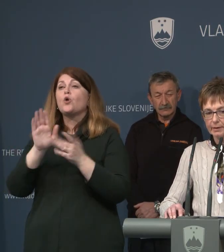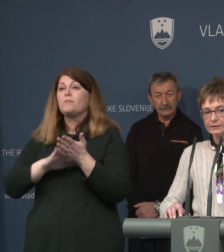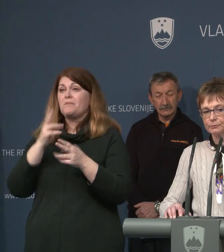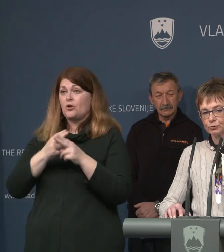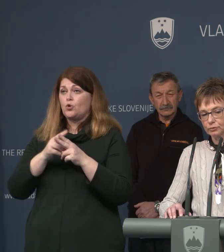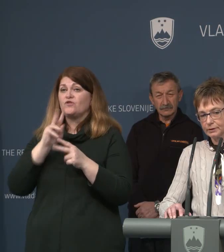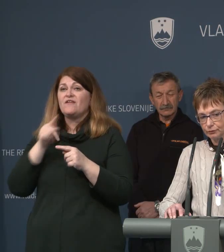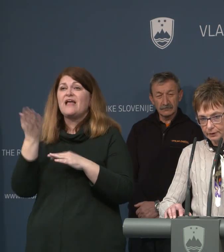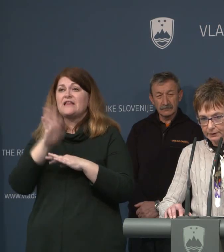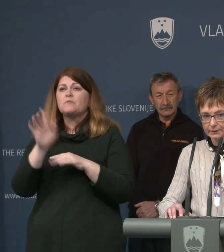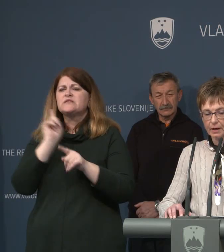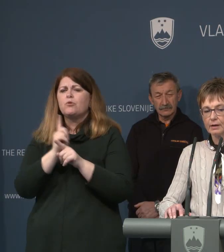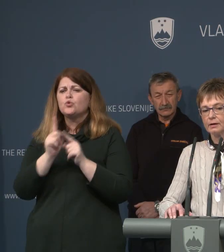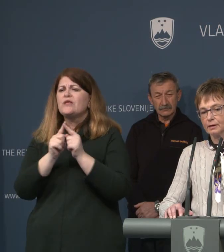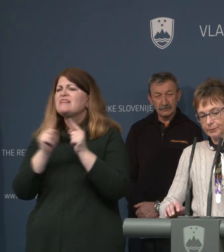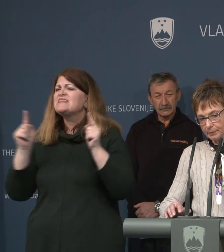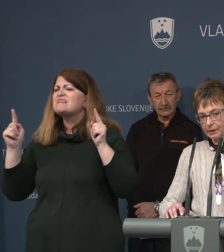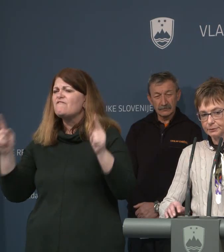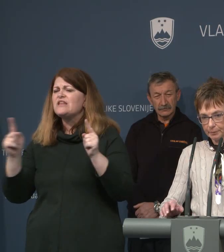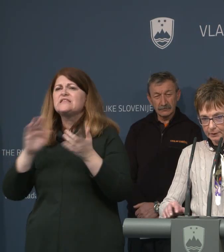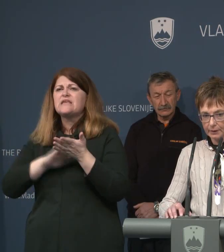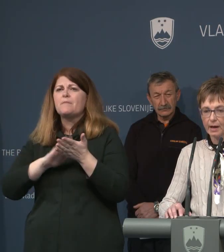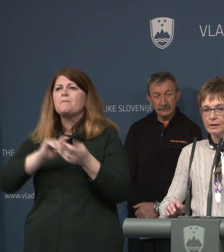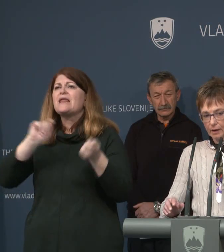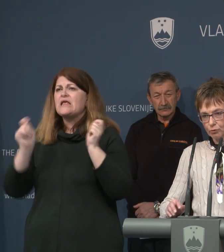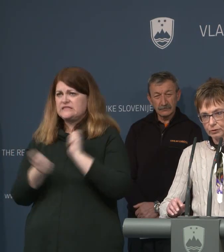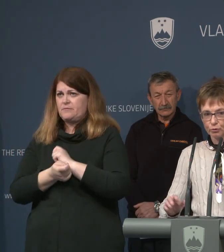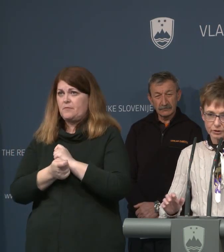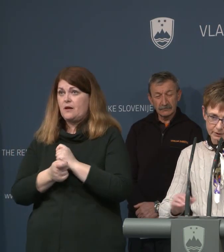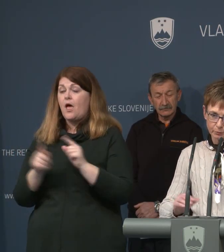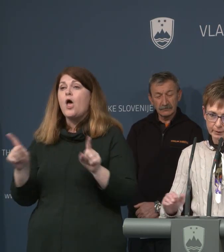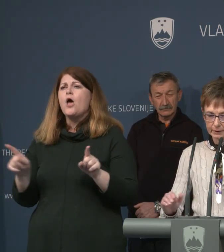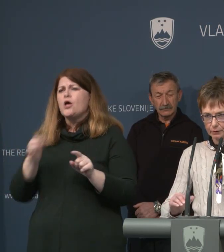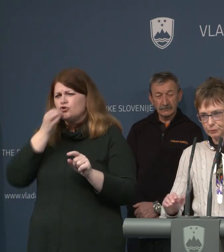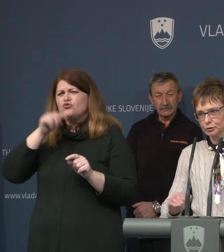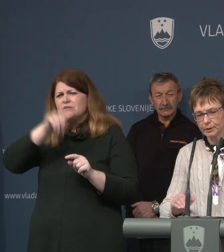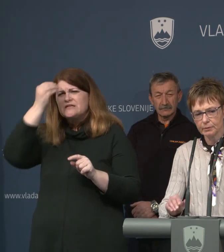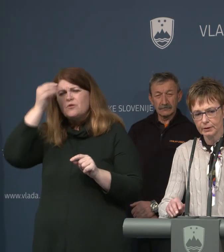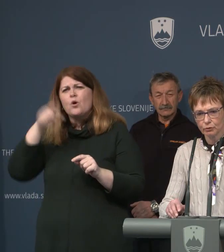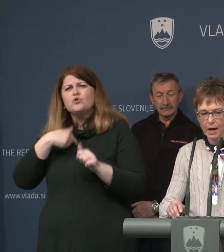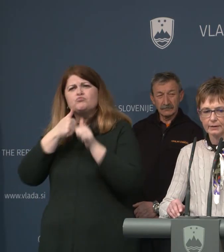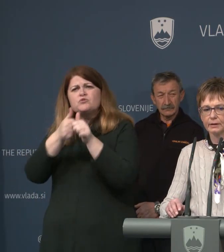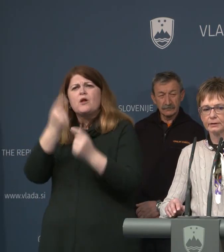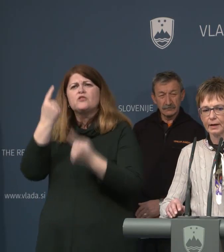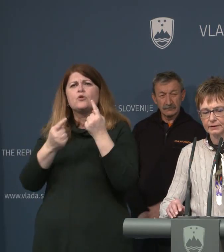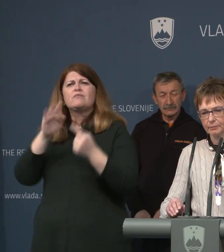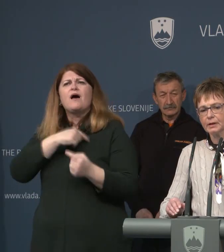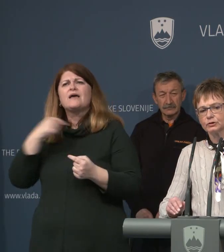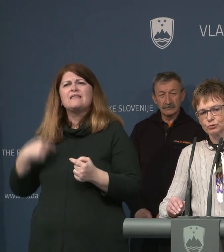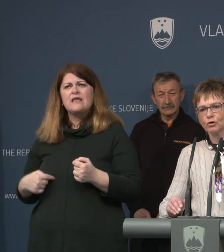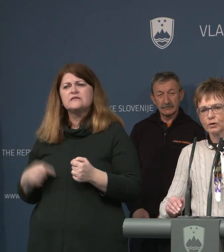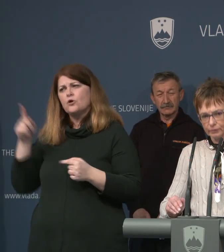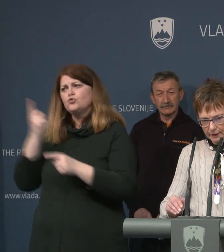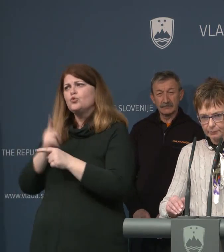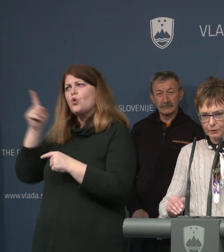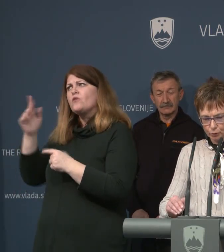ta namen se bo tudi definicija primera spremenila. Ravno tako, če ste spominjate, ko smo spremljali dogajanje na Kitajcem, so